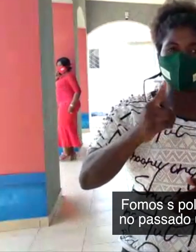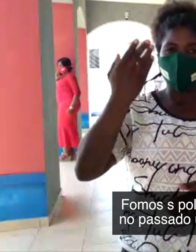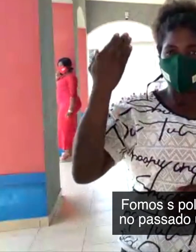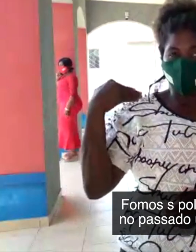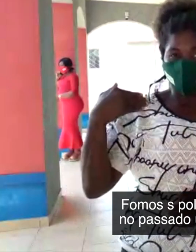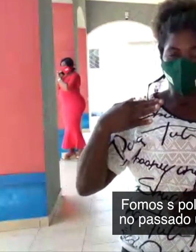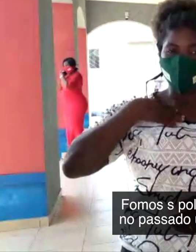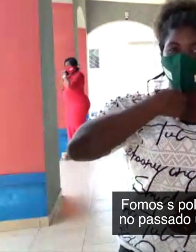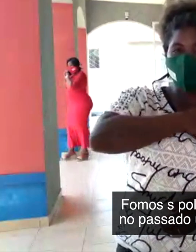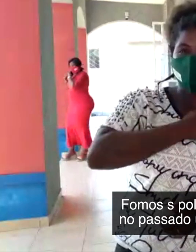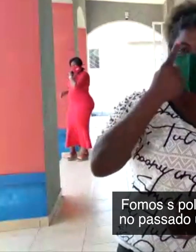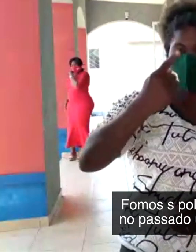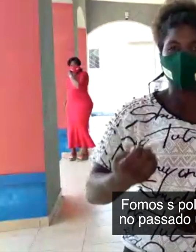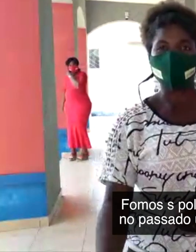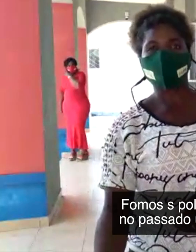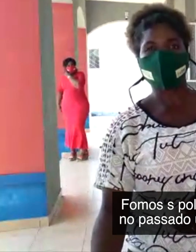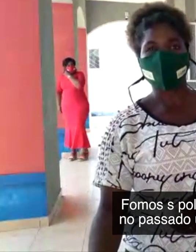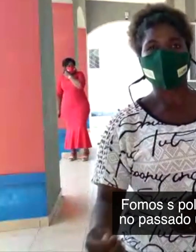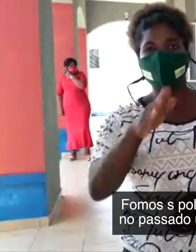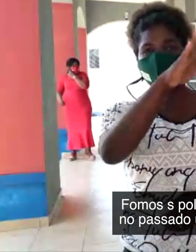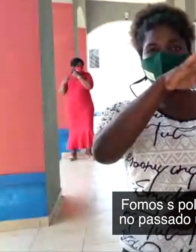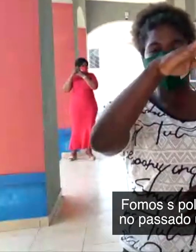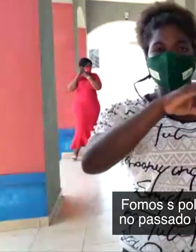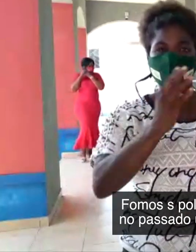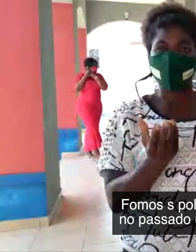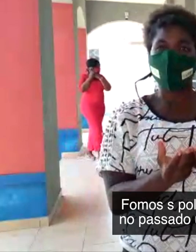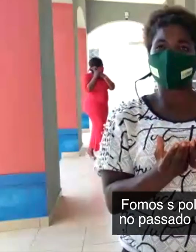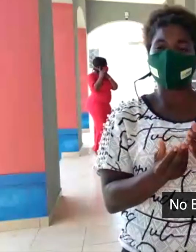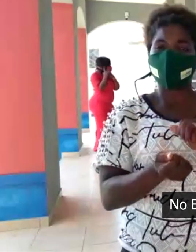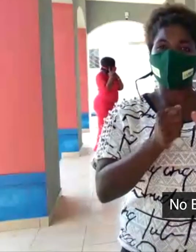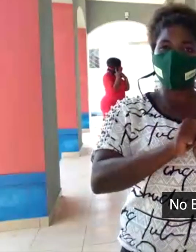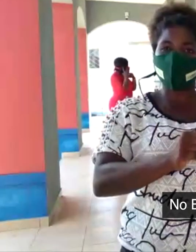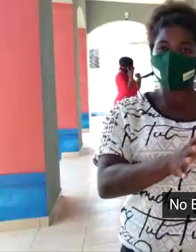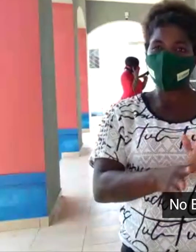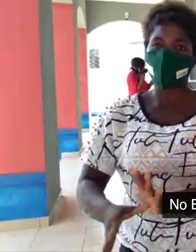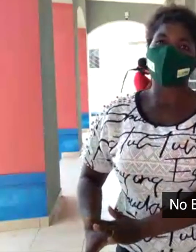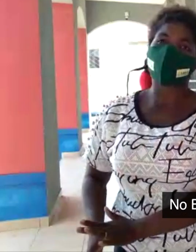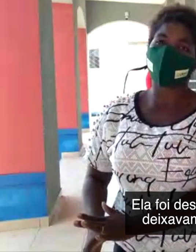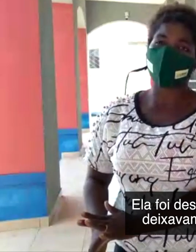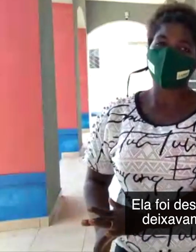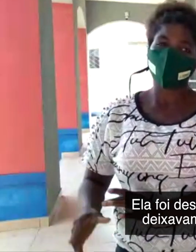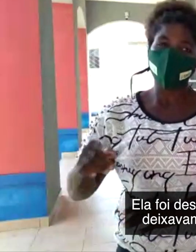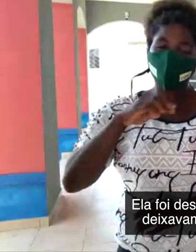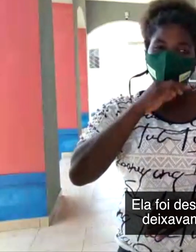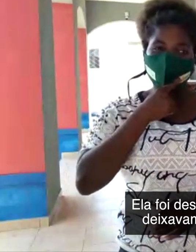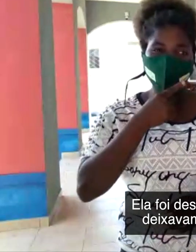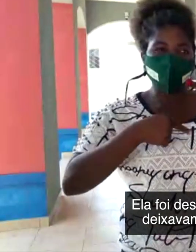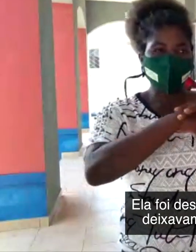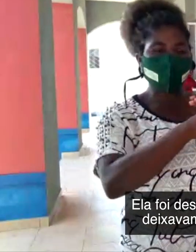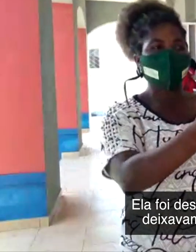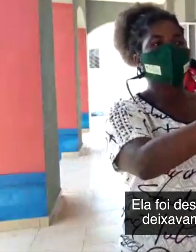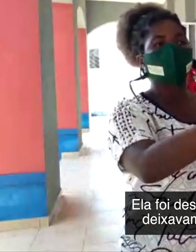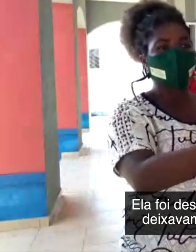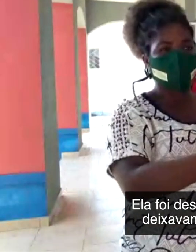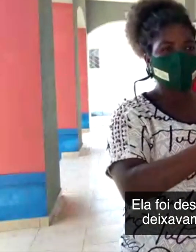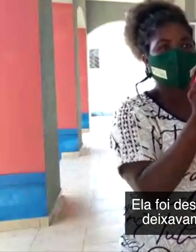polícia meter uma queixa porque no passado uma criança perdeu a vida no bairro da Munhava. Ela foi discriminada